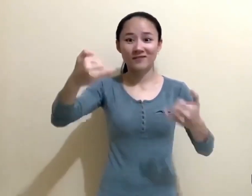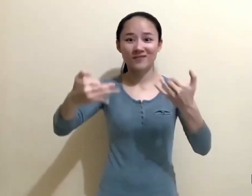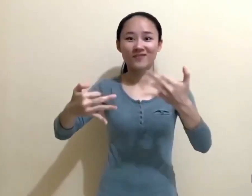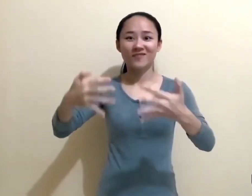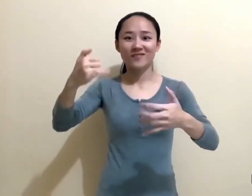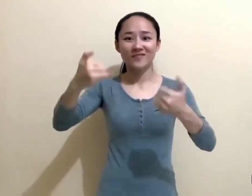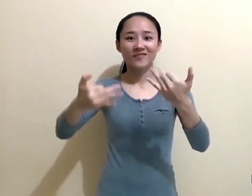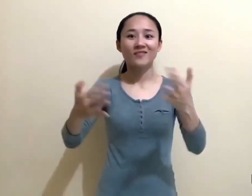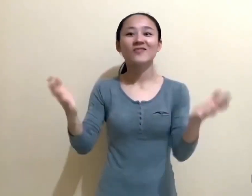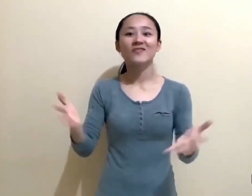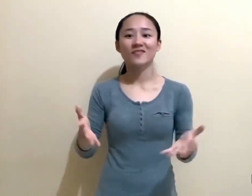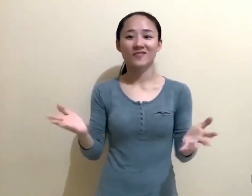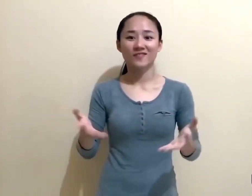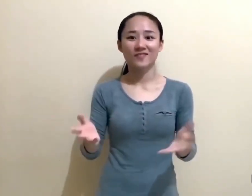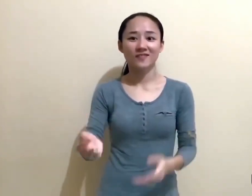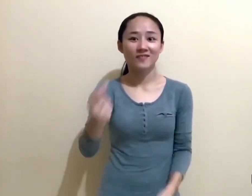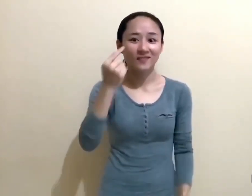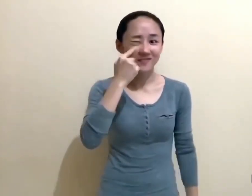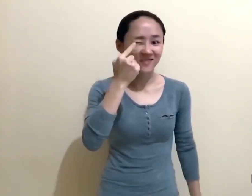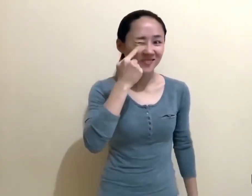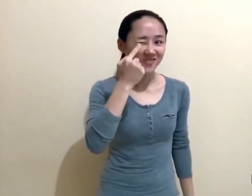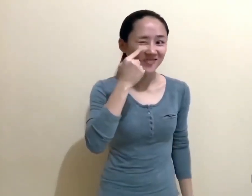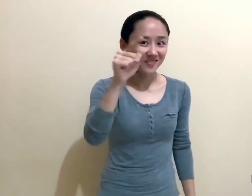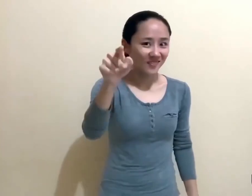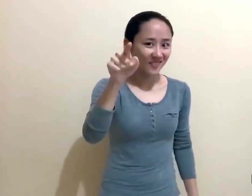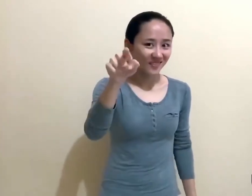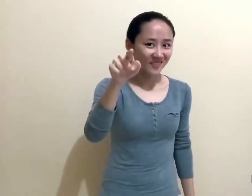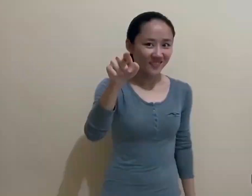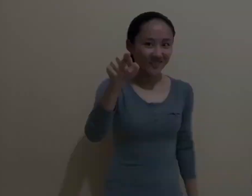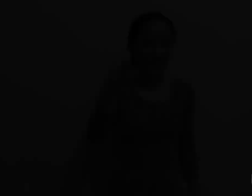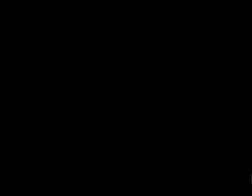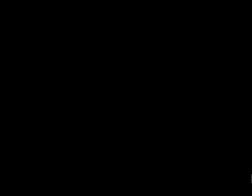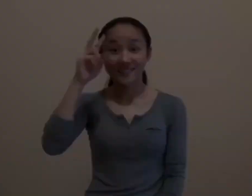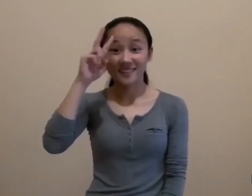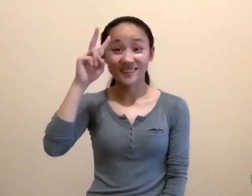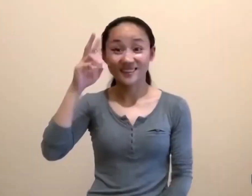eu vou contar uma história para vocês. Vamos lá?